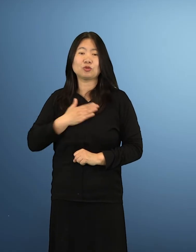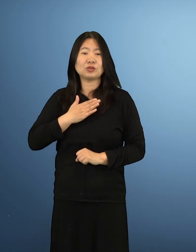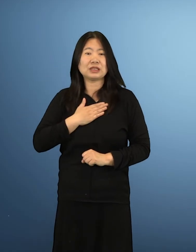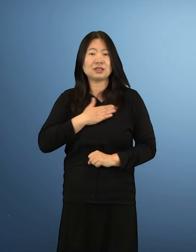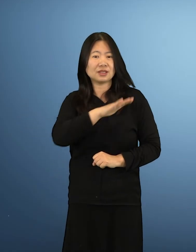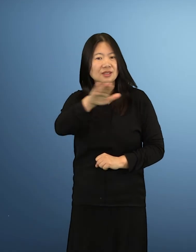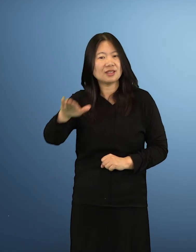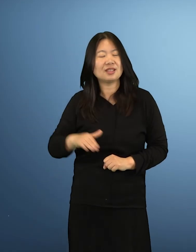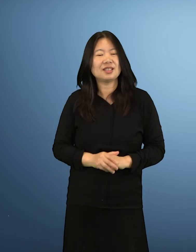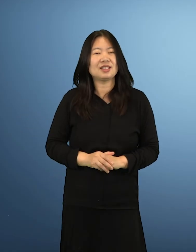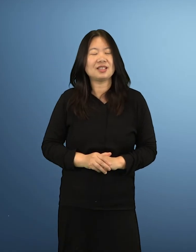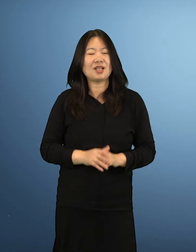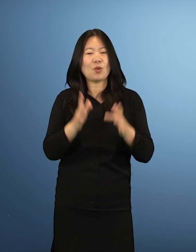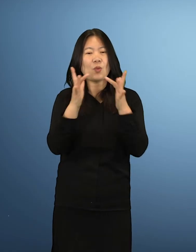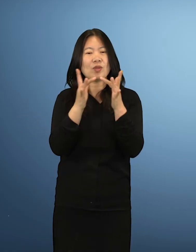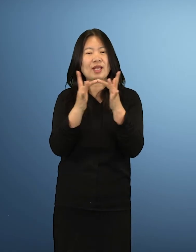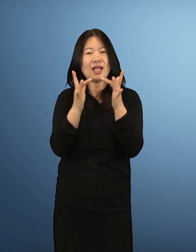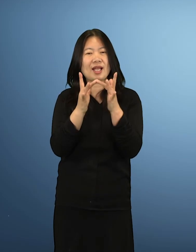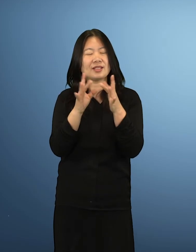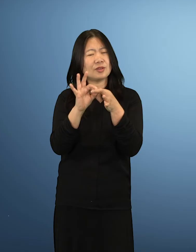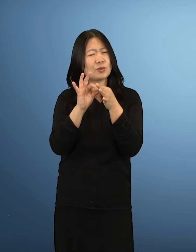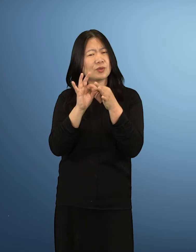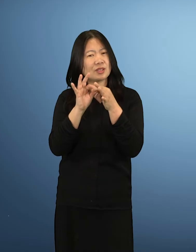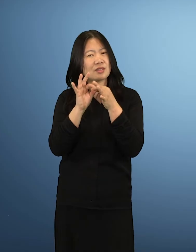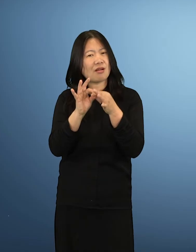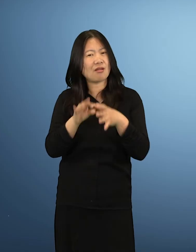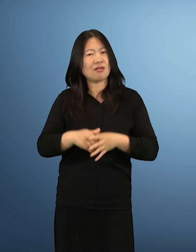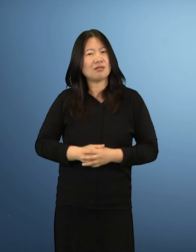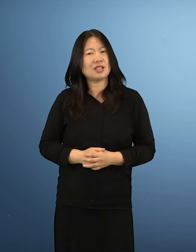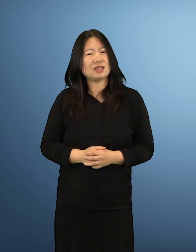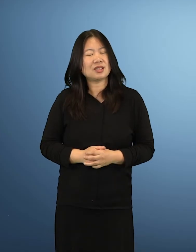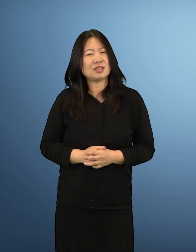우리가 이 온라인이라는 이